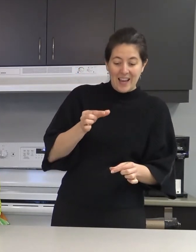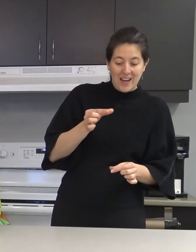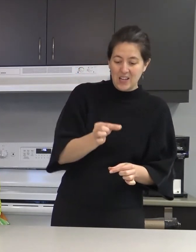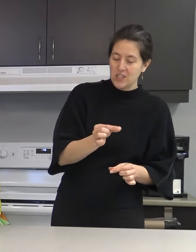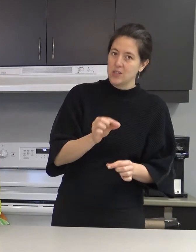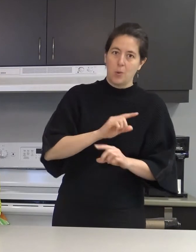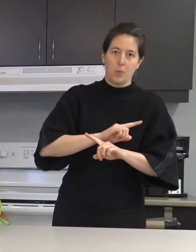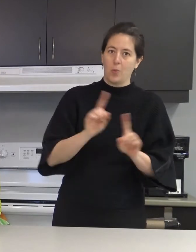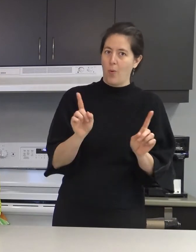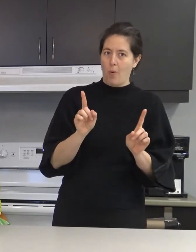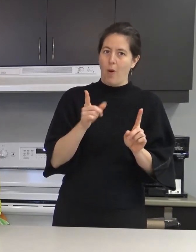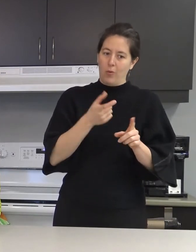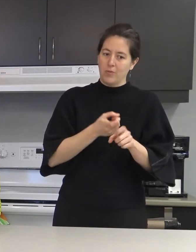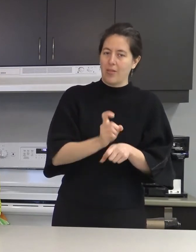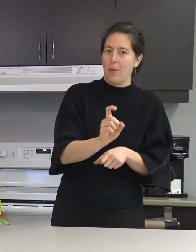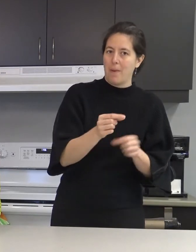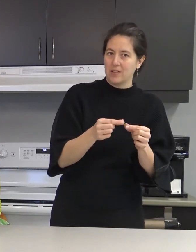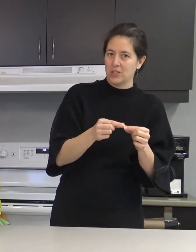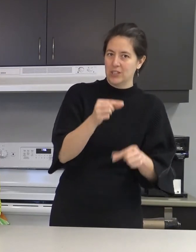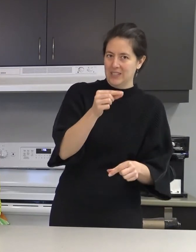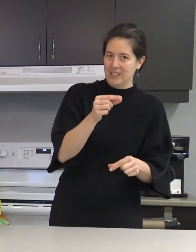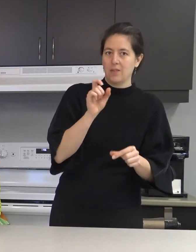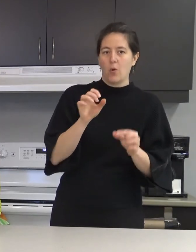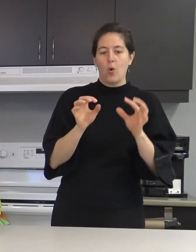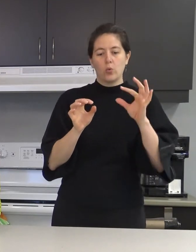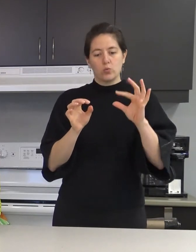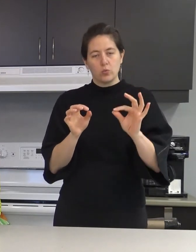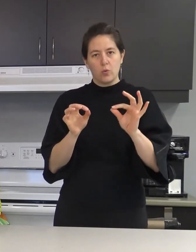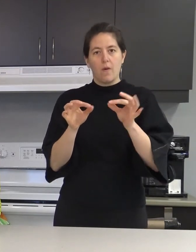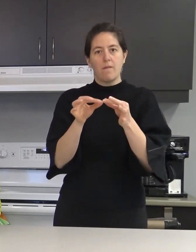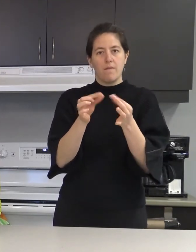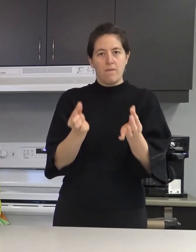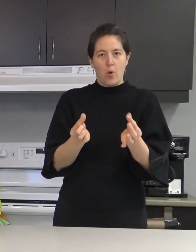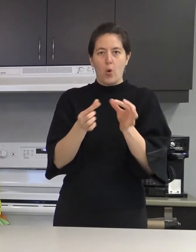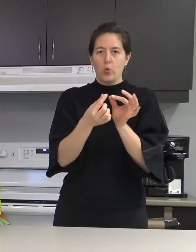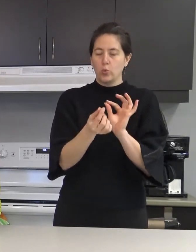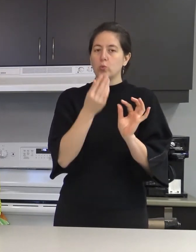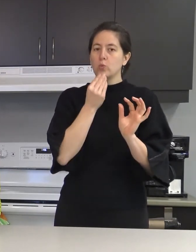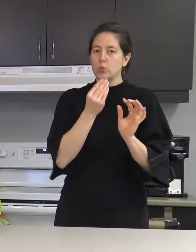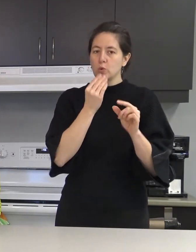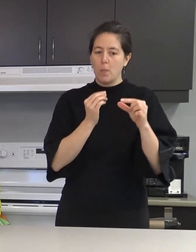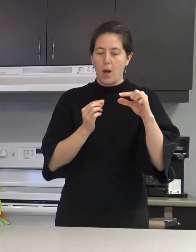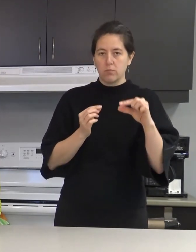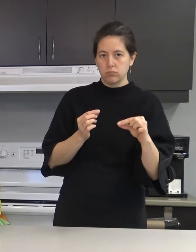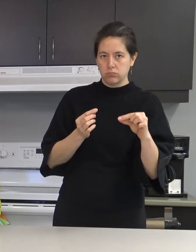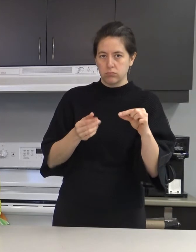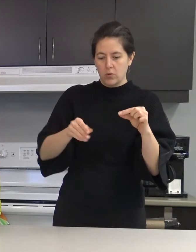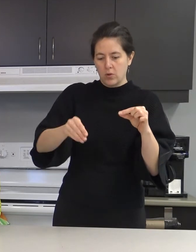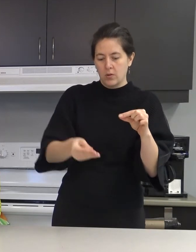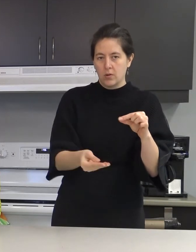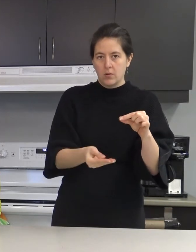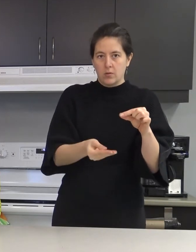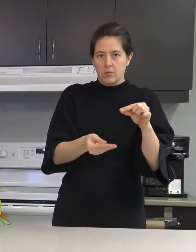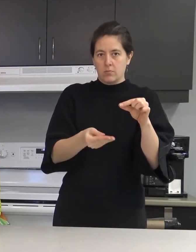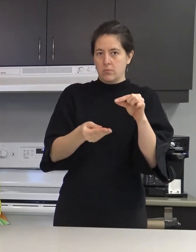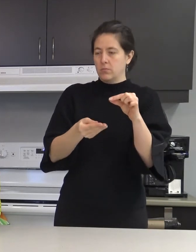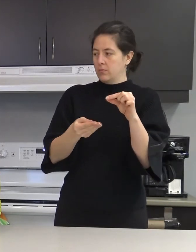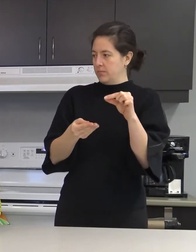affaiblir, on va l'endommager. Donc c'est bien de le prendre par les feuilles pour se supporter,